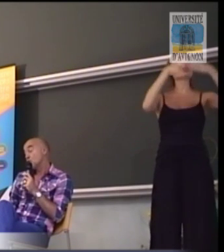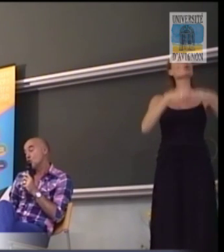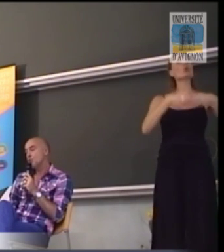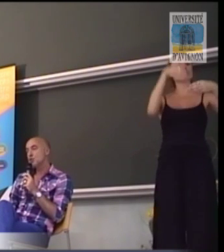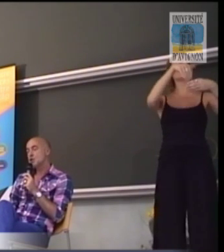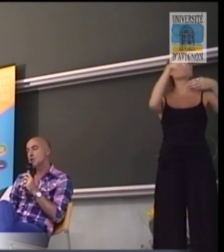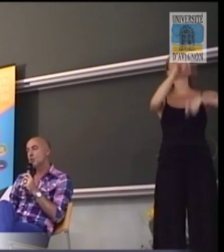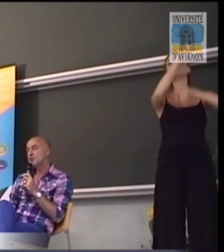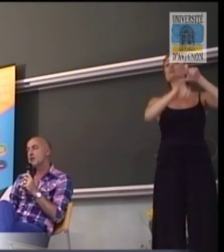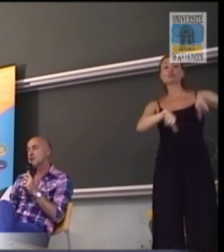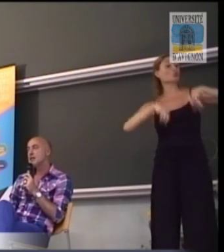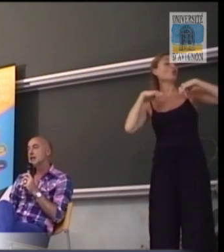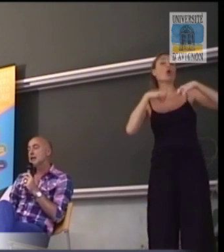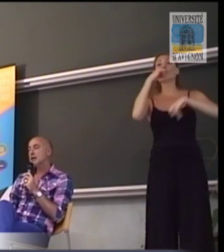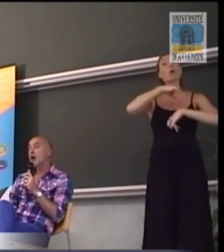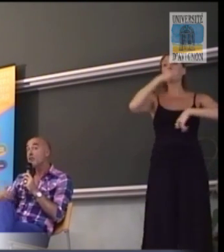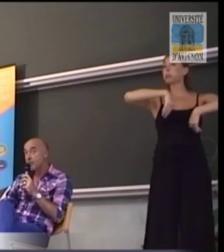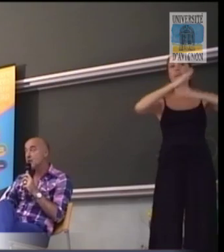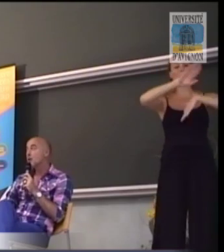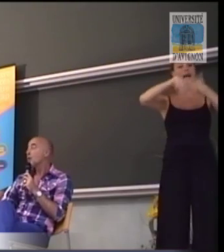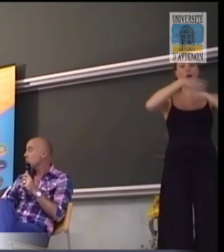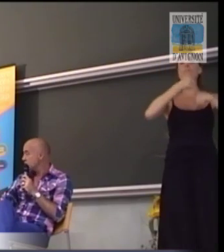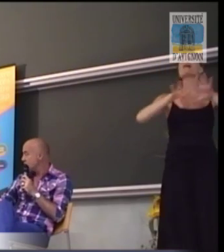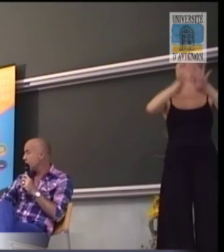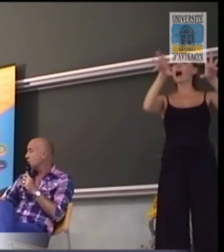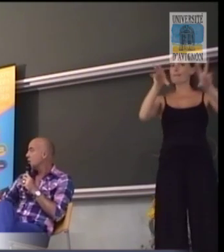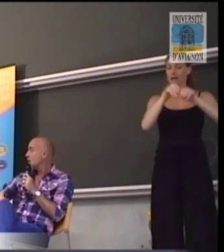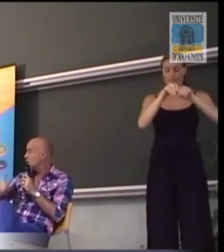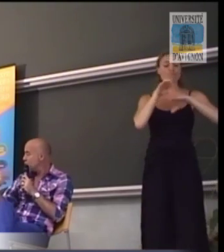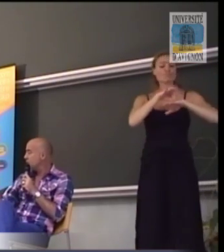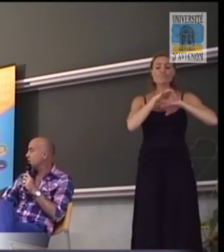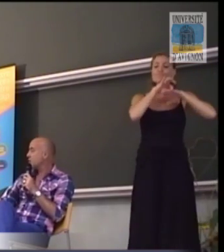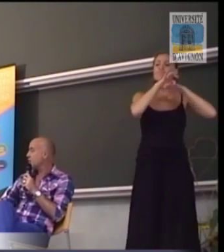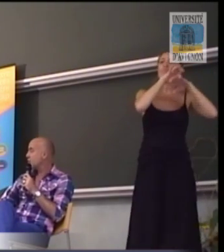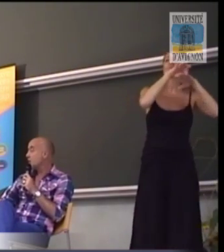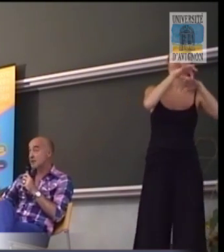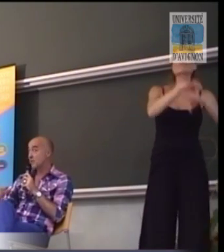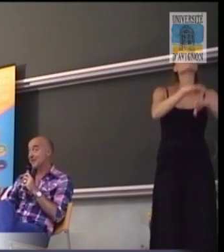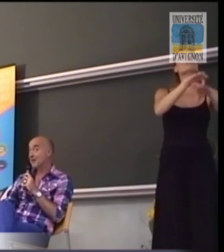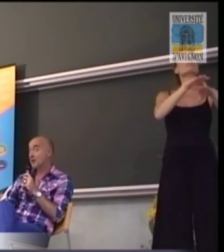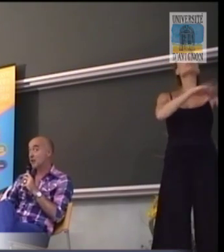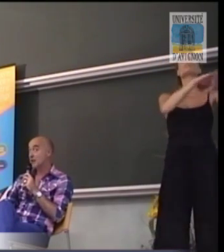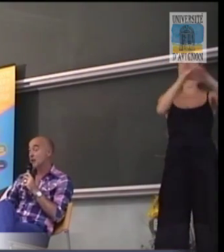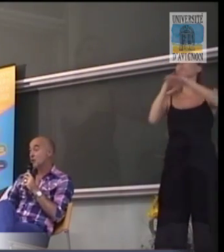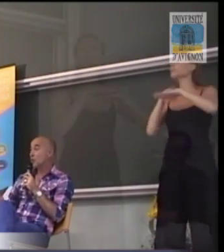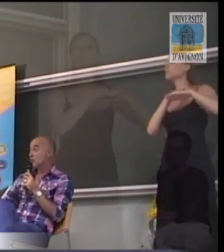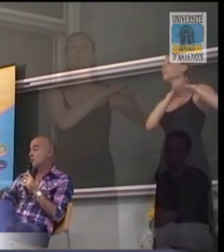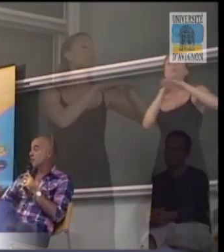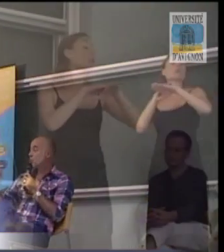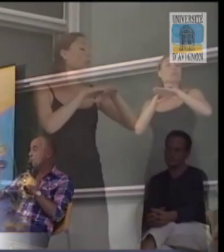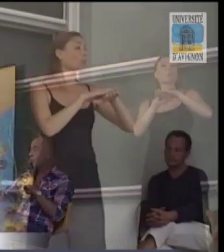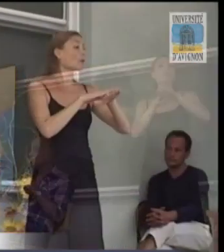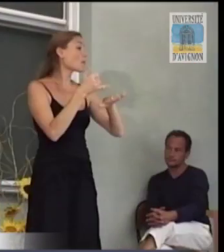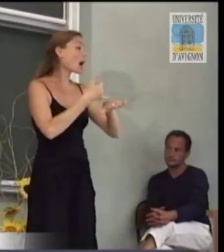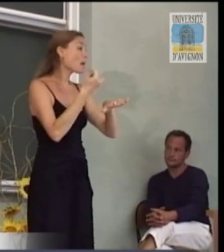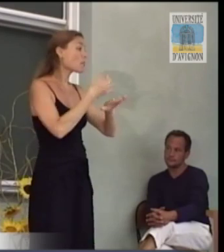des jeunes gens, mais aussi plus âgés, en famille, au cinéma. Le public est informé et ça se passe très très bien. D'autant plus, ça se passe de